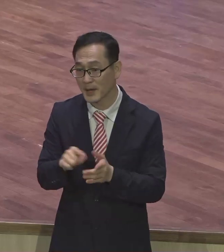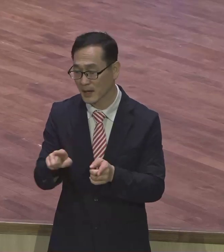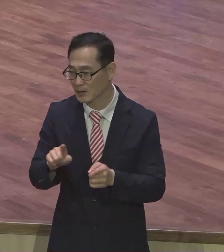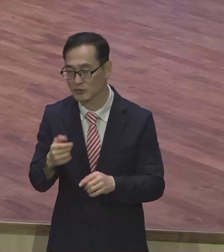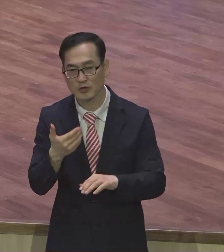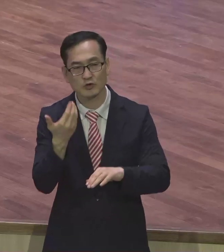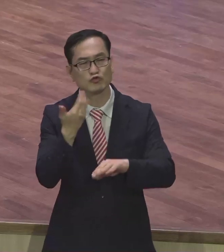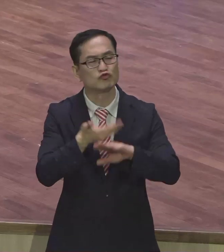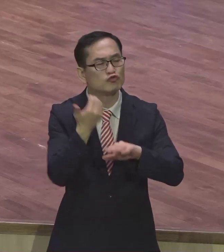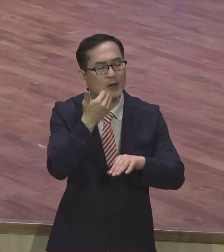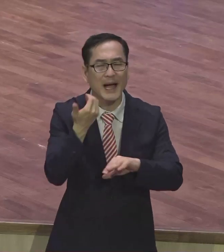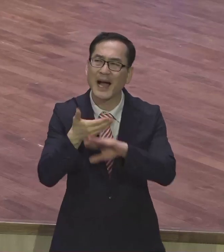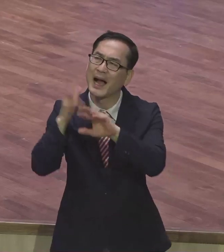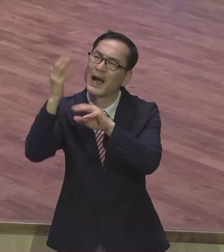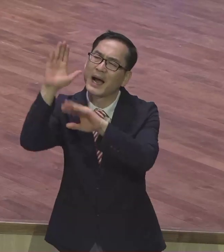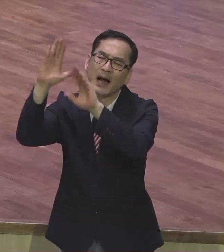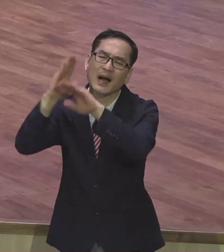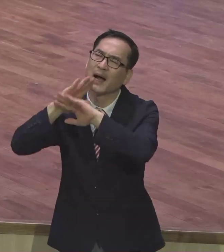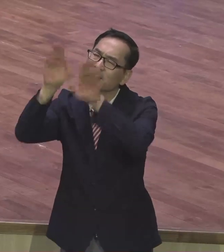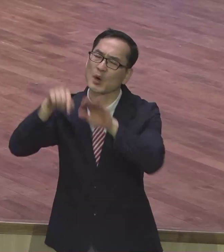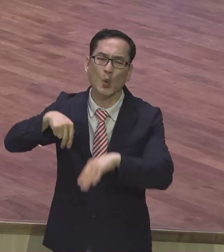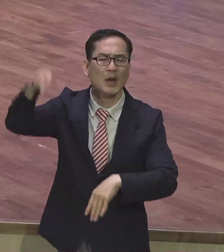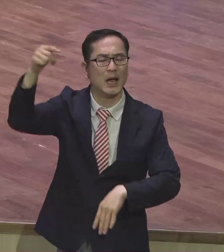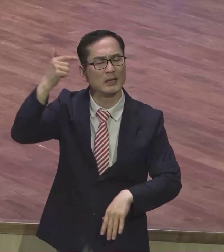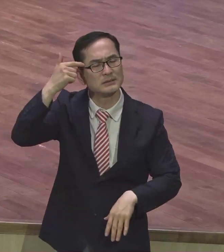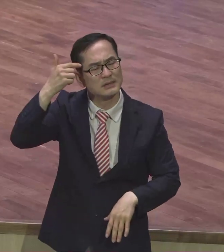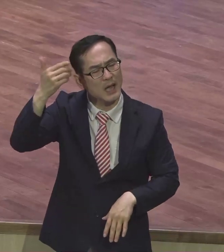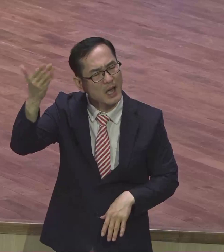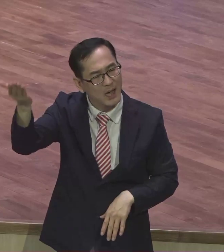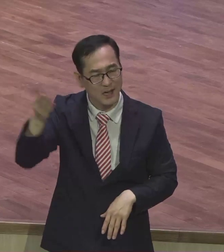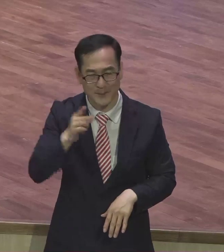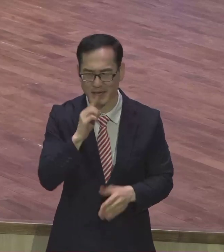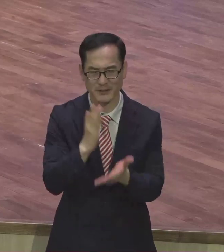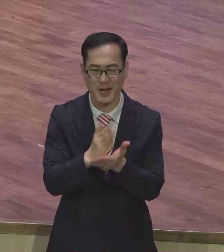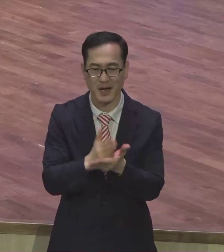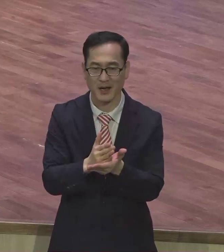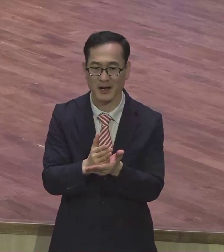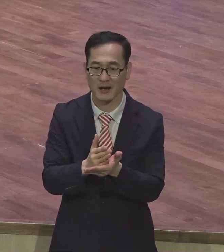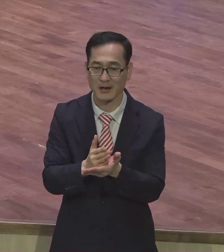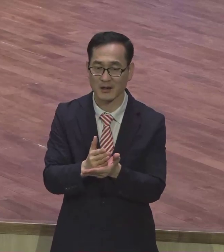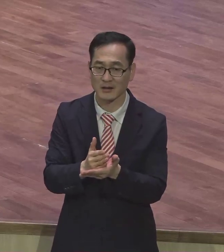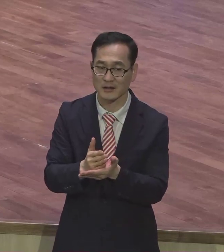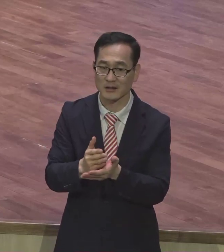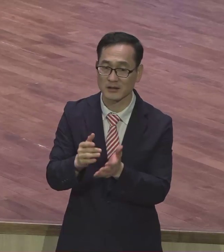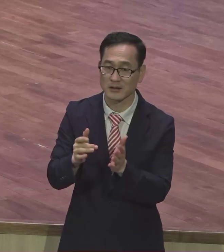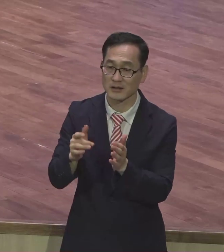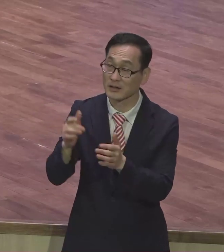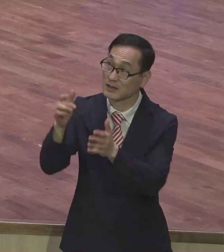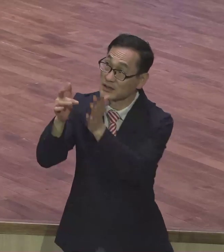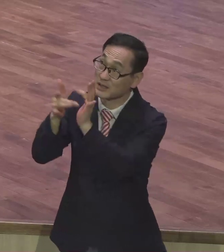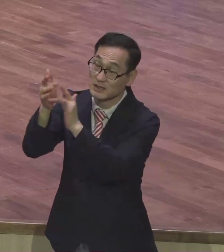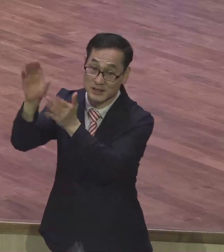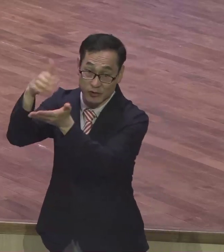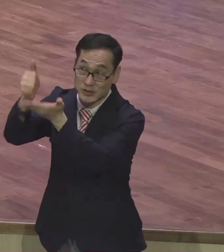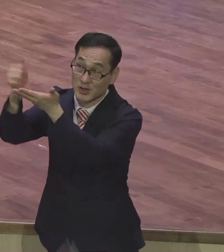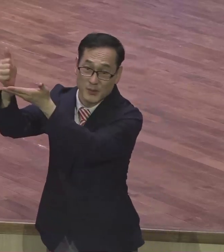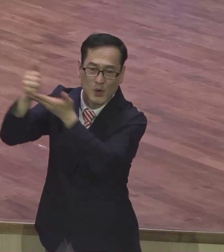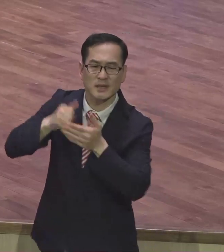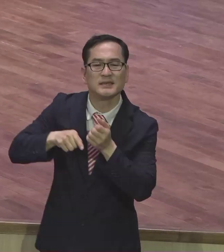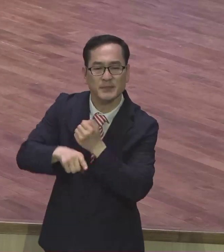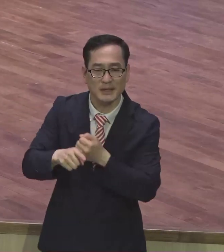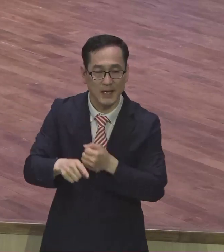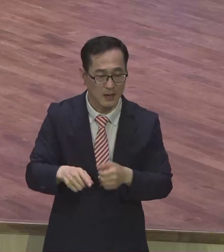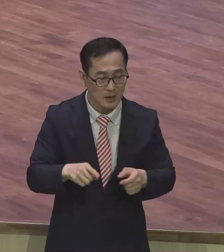말라 하니 올라가겠느냐 하면 그리스도를 모셔 내리라는 것이요 혹은 누가 무지경에 내려가겠느냐 하지 말라 하니